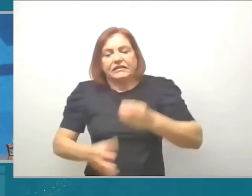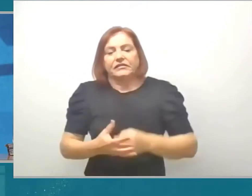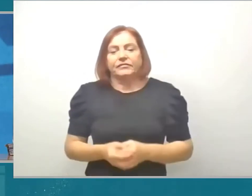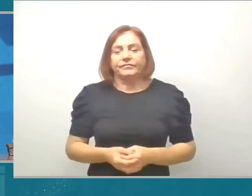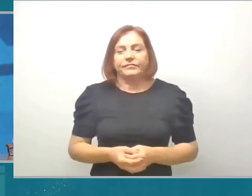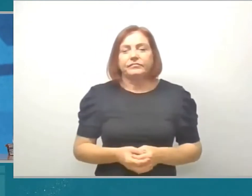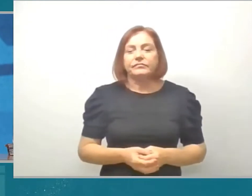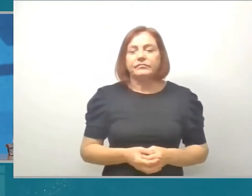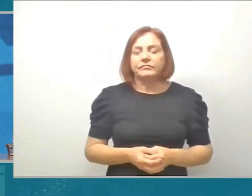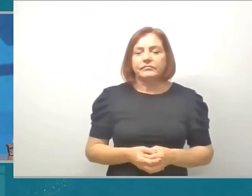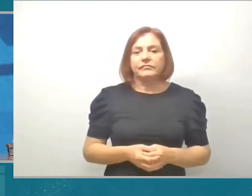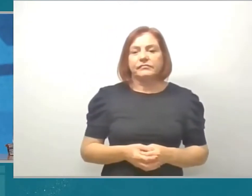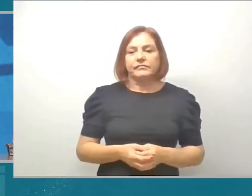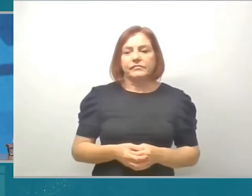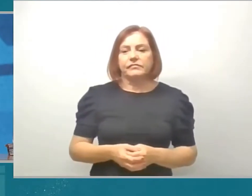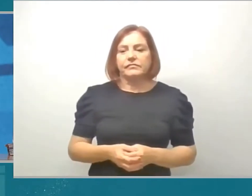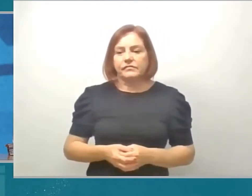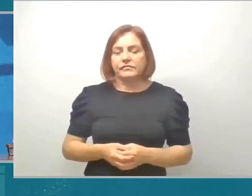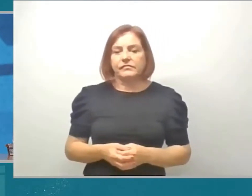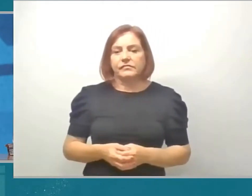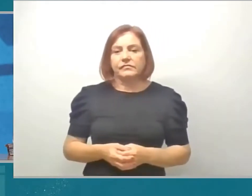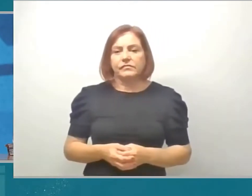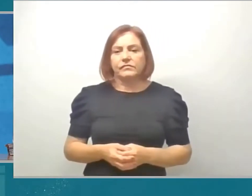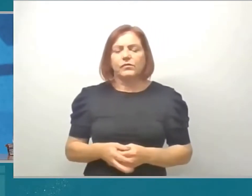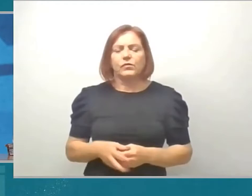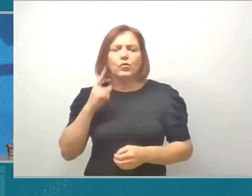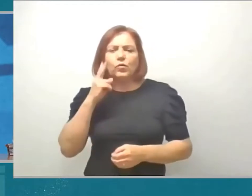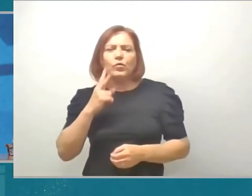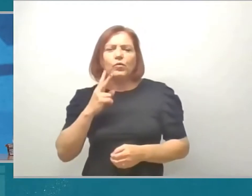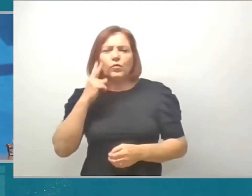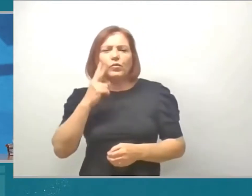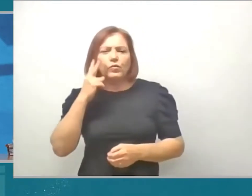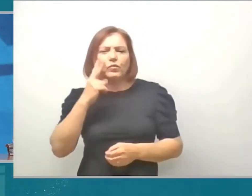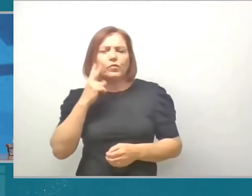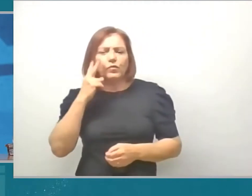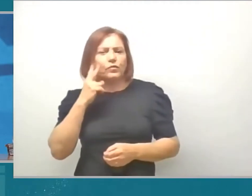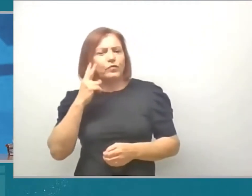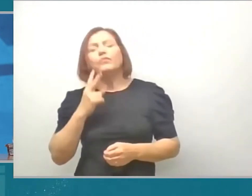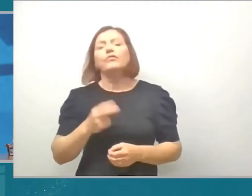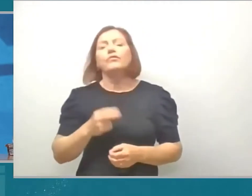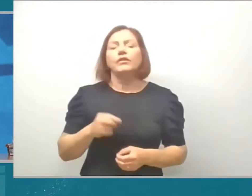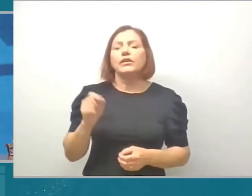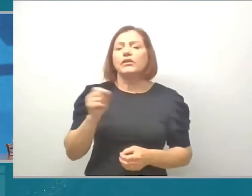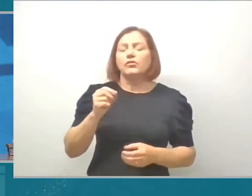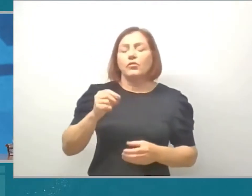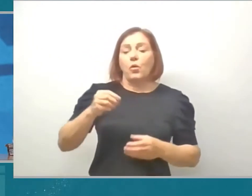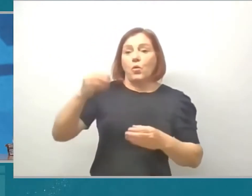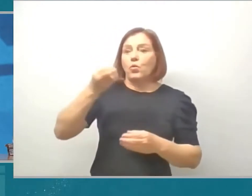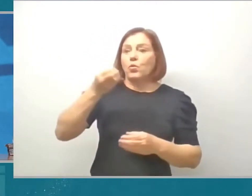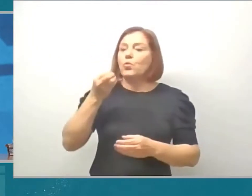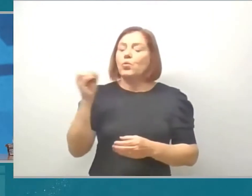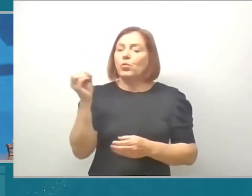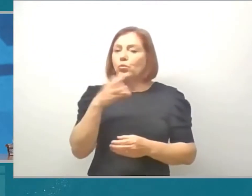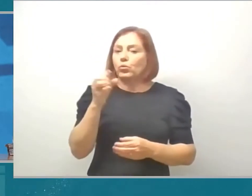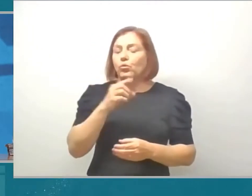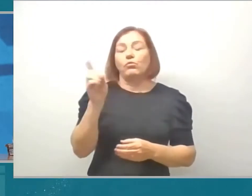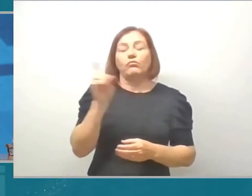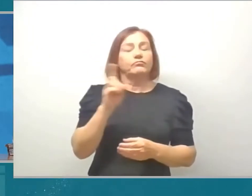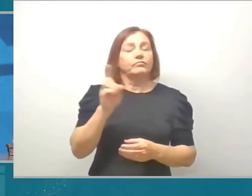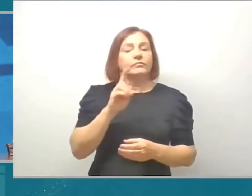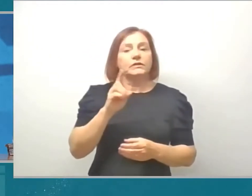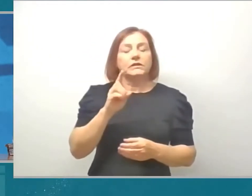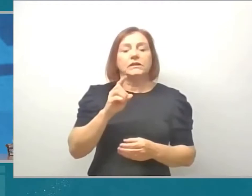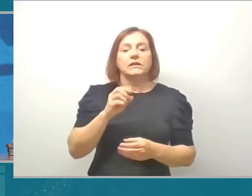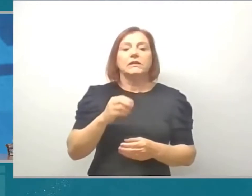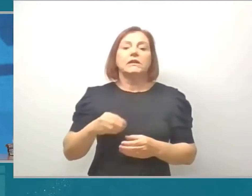odres, derrama-se o vinho e os odres se perdem. Mas põe-se vinho